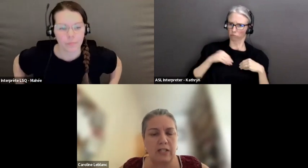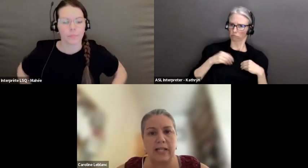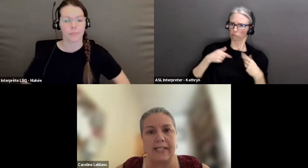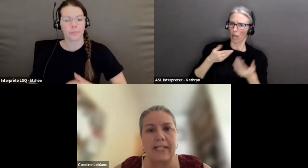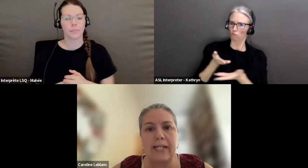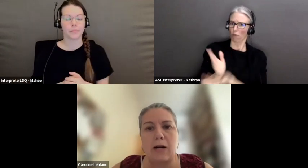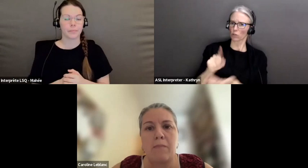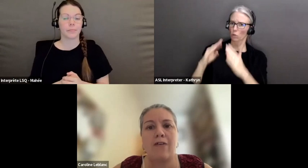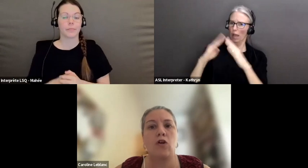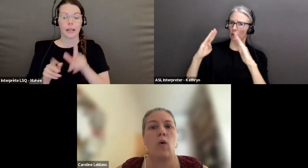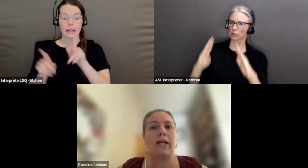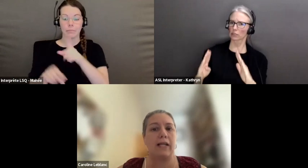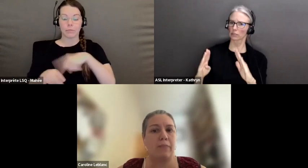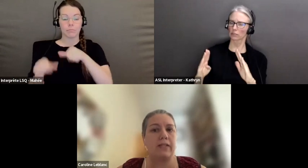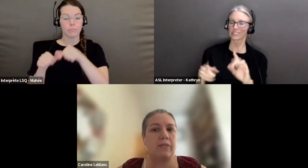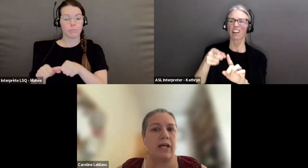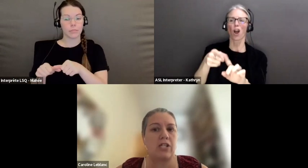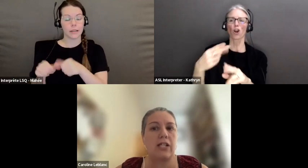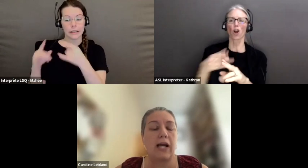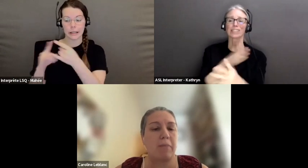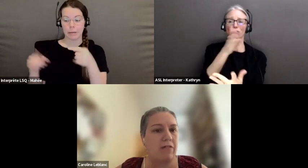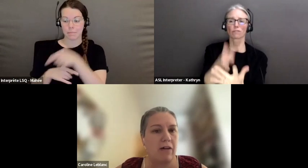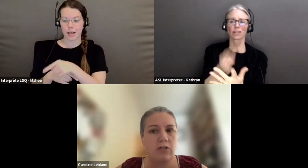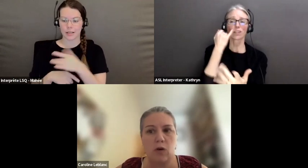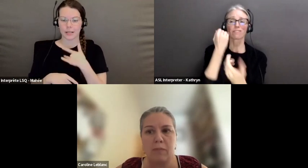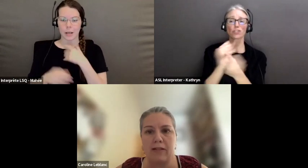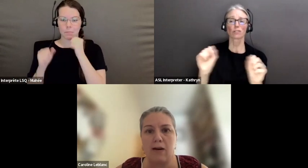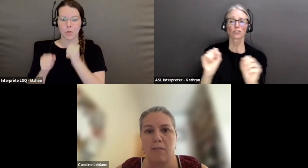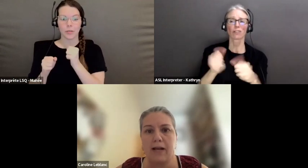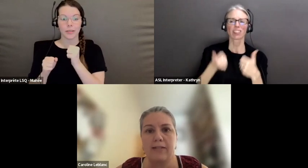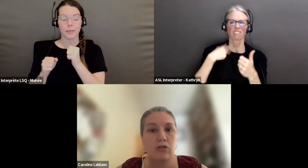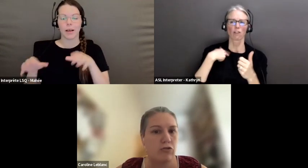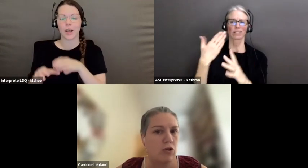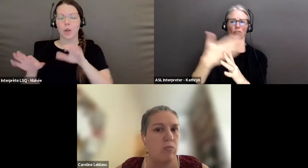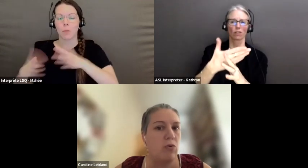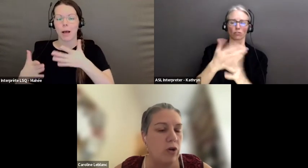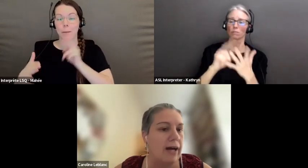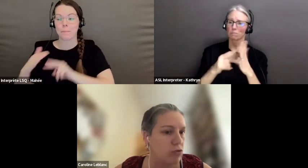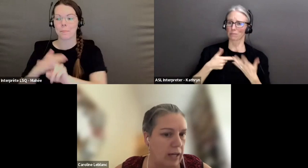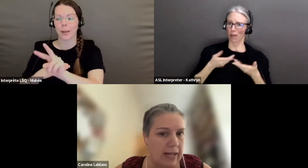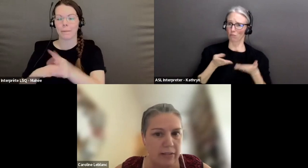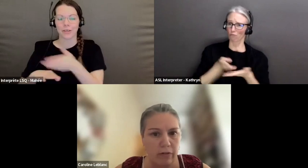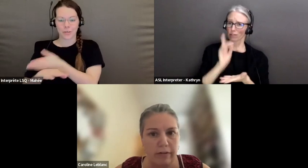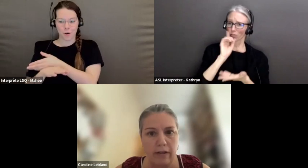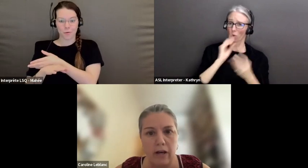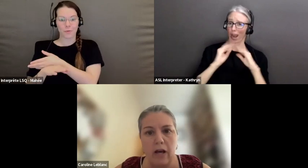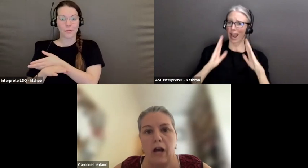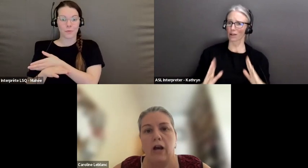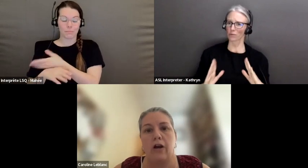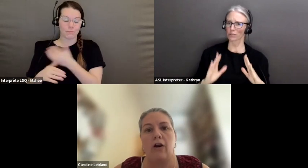les personnes qui résident les campements croient qu'il est possible d'agir dans la prévention en mettant en place des solutions pour assurer la